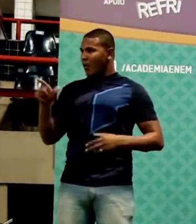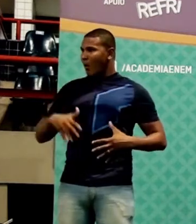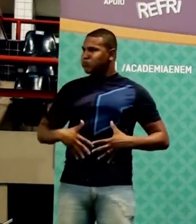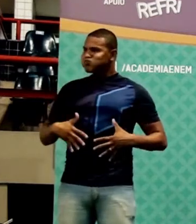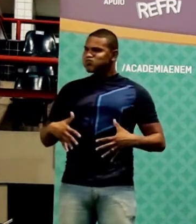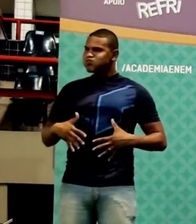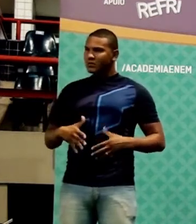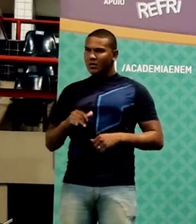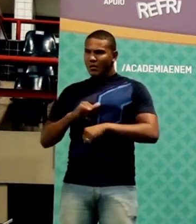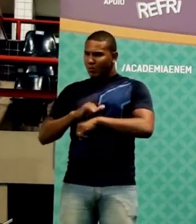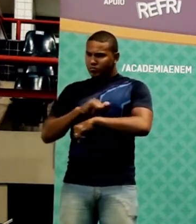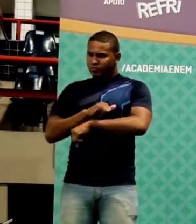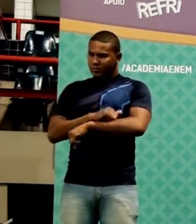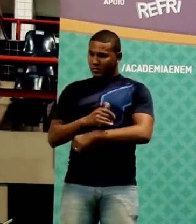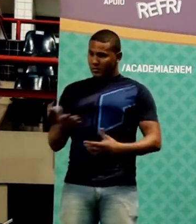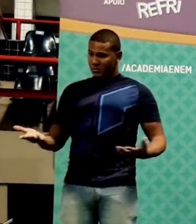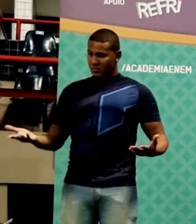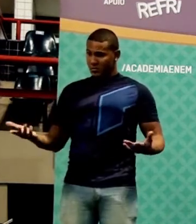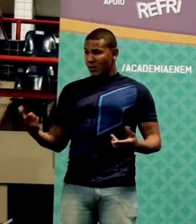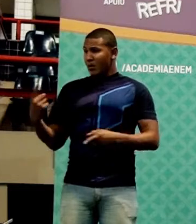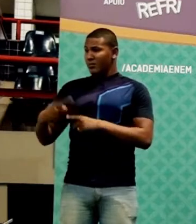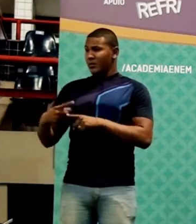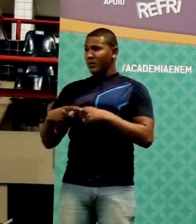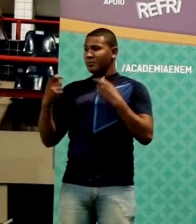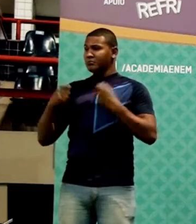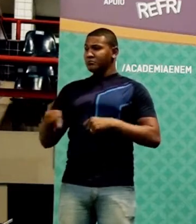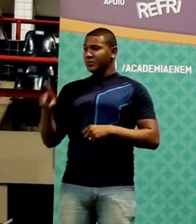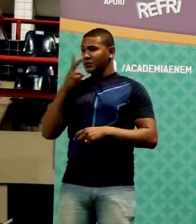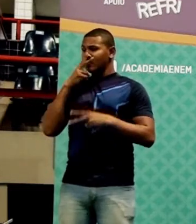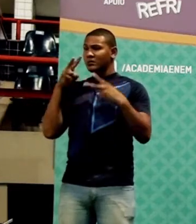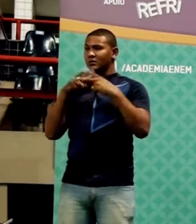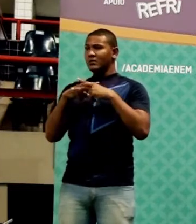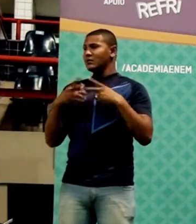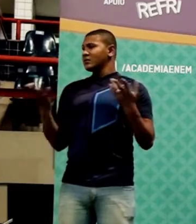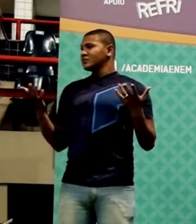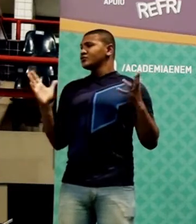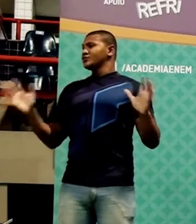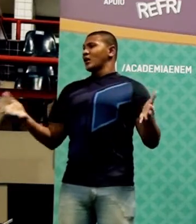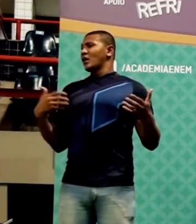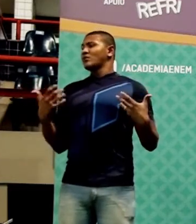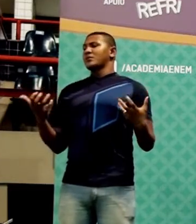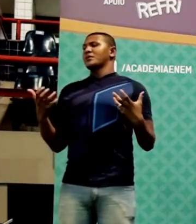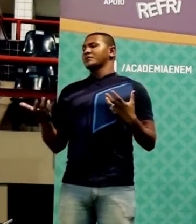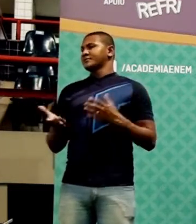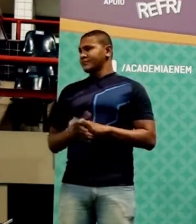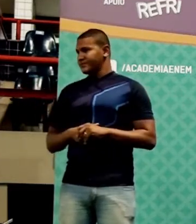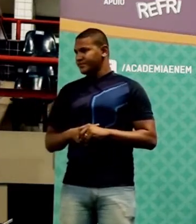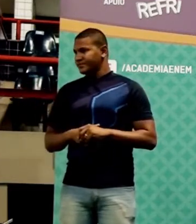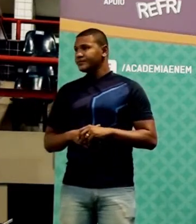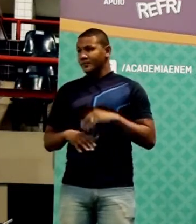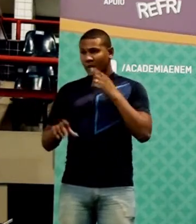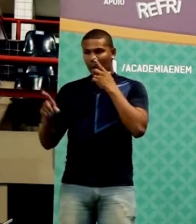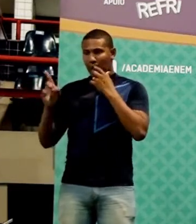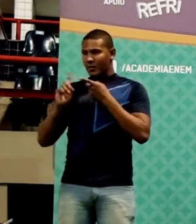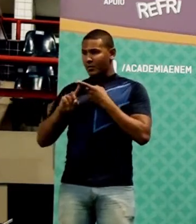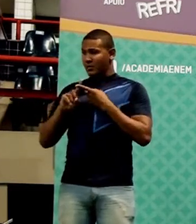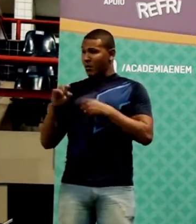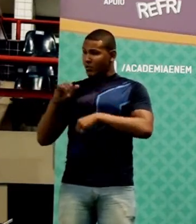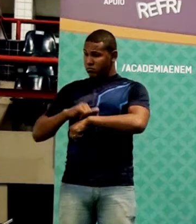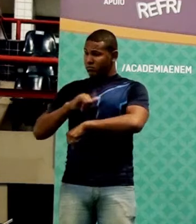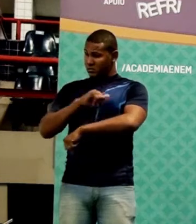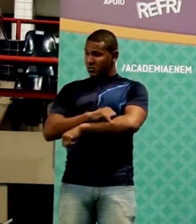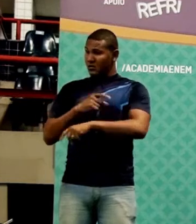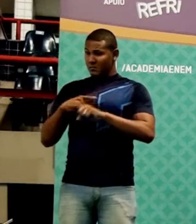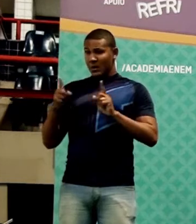assim: você está tão gorda, é porque eu não preciso lutar, eu já tenho tudo que eu quero. E ainda seja atrevido, que eu sou gorda, mas